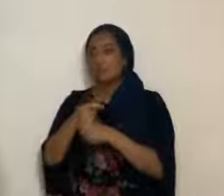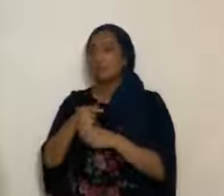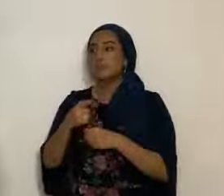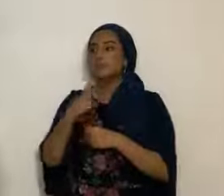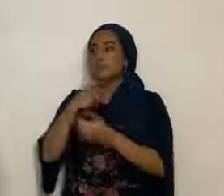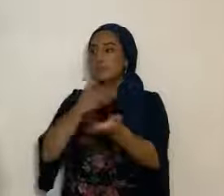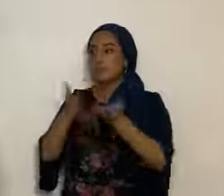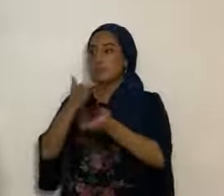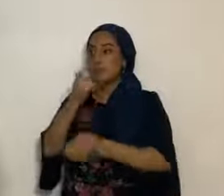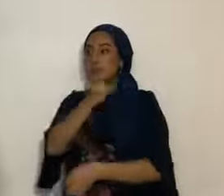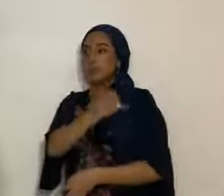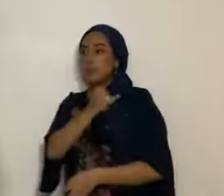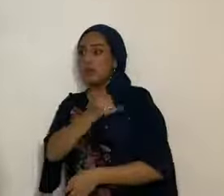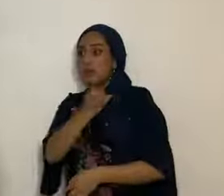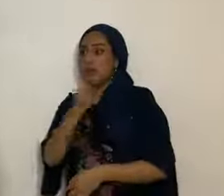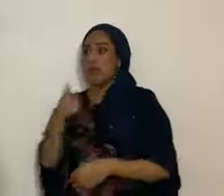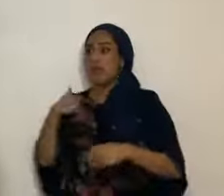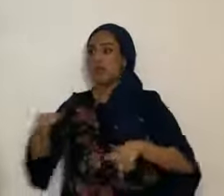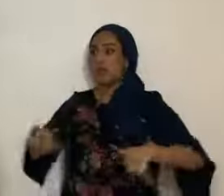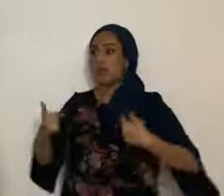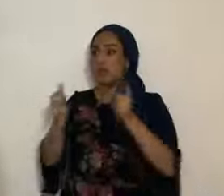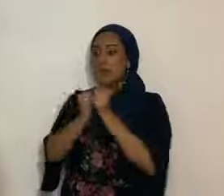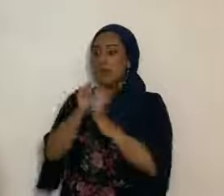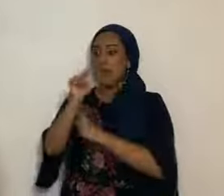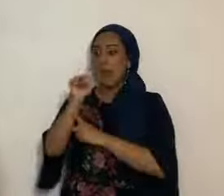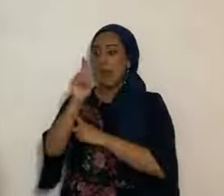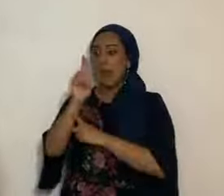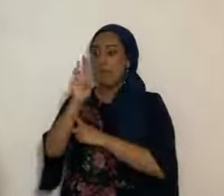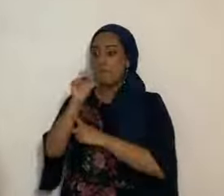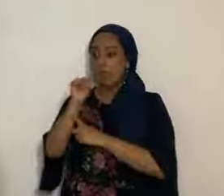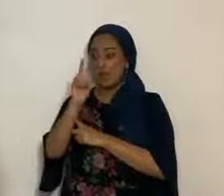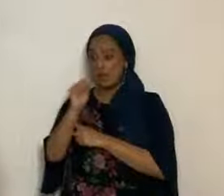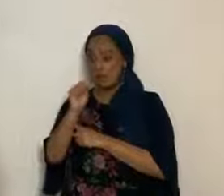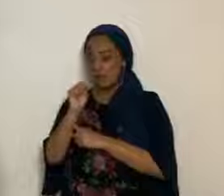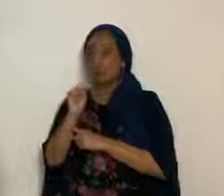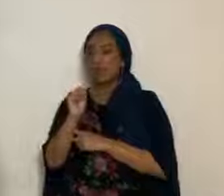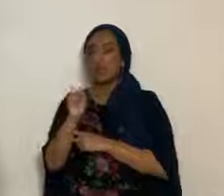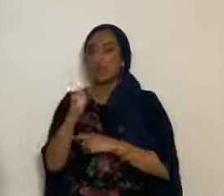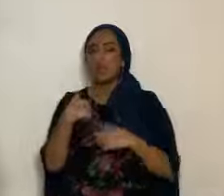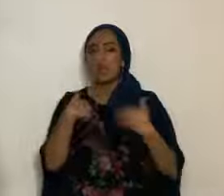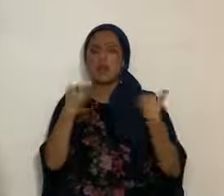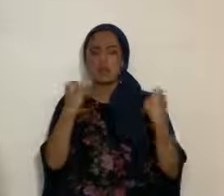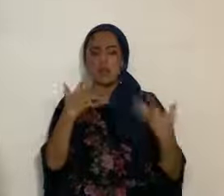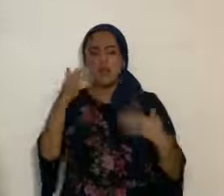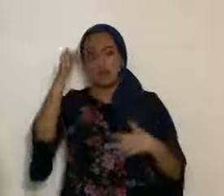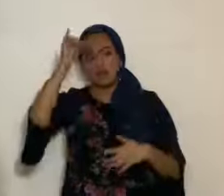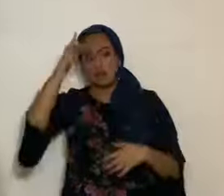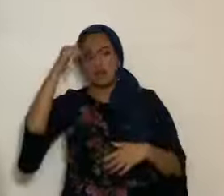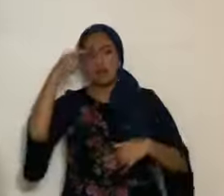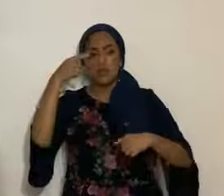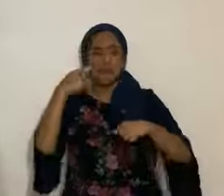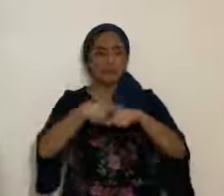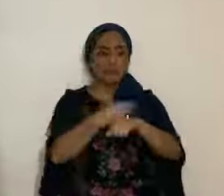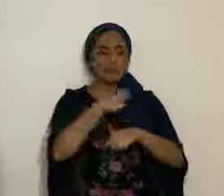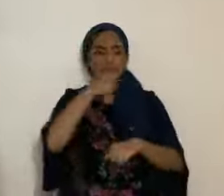Jacob, con Labán he morado y me he detenido hasta ahora. Tengo vacas, asnos, ovejas, siervos y